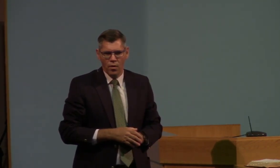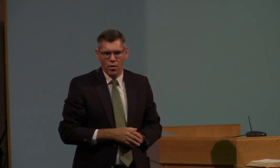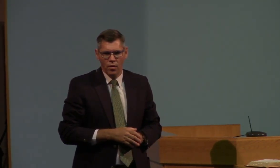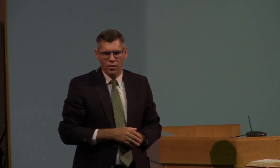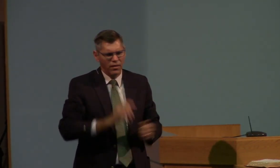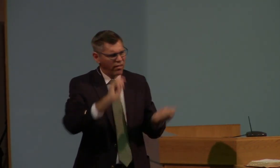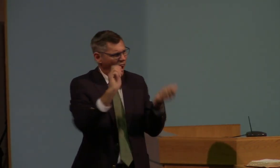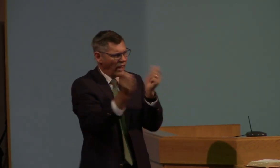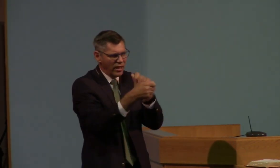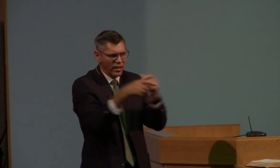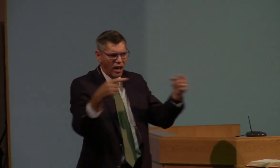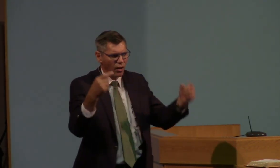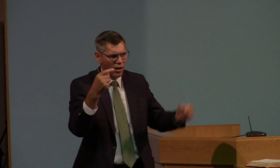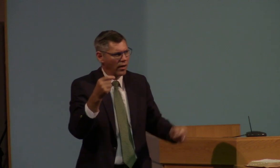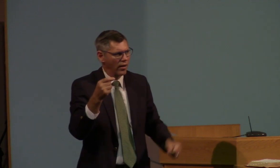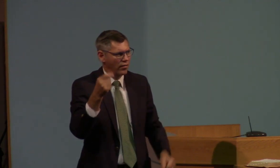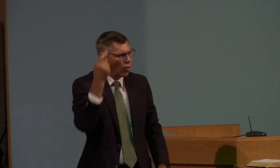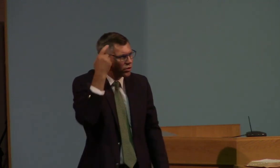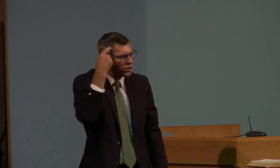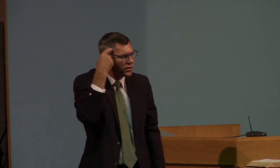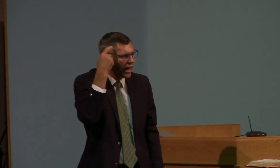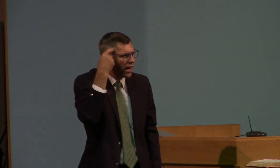Dit verander dinge vir ons denke.